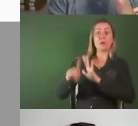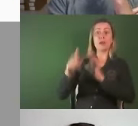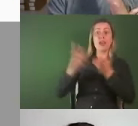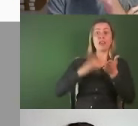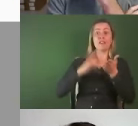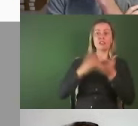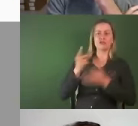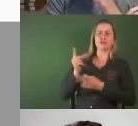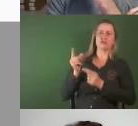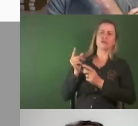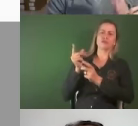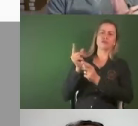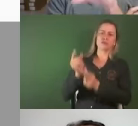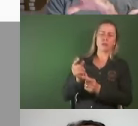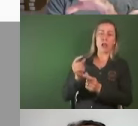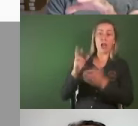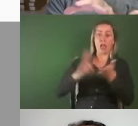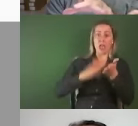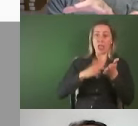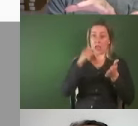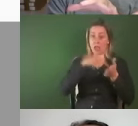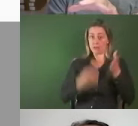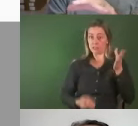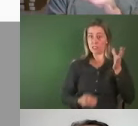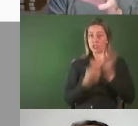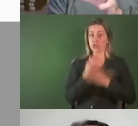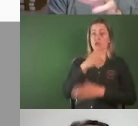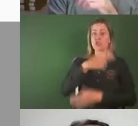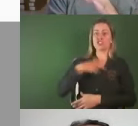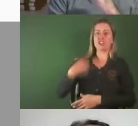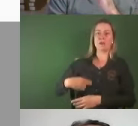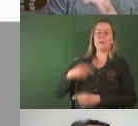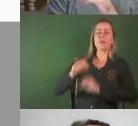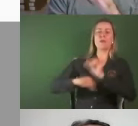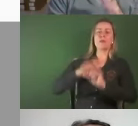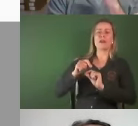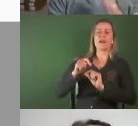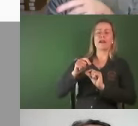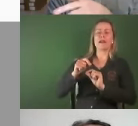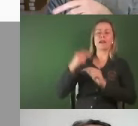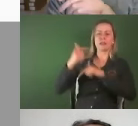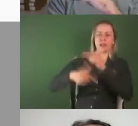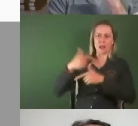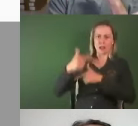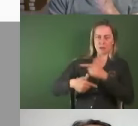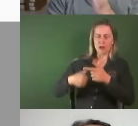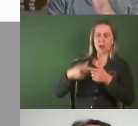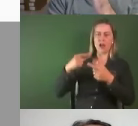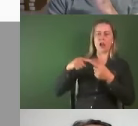lançada, e essa revista introduz no Japão os trabalhos do Moholy-Nagy, do Man